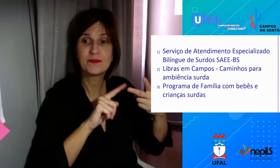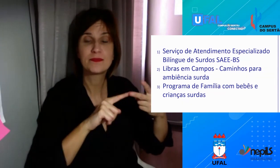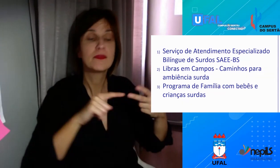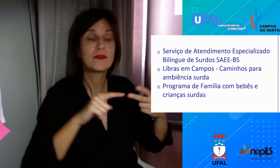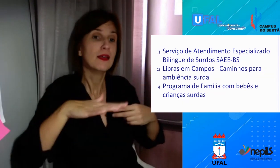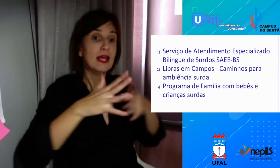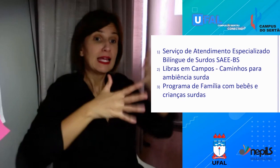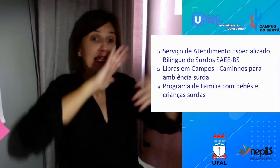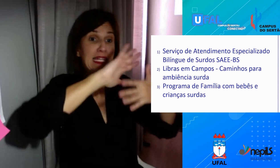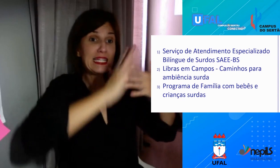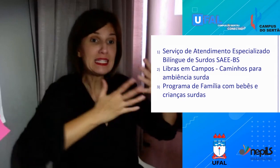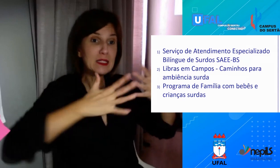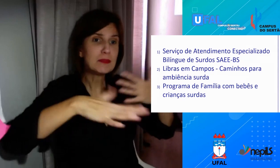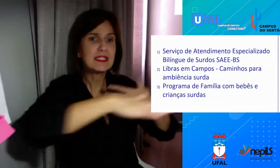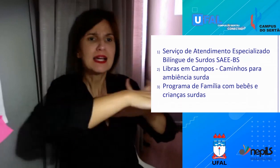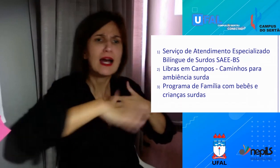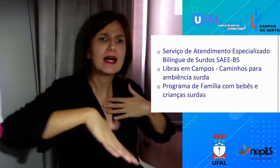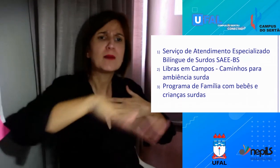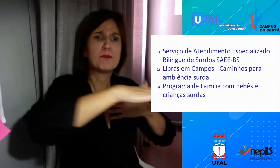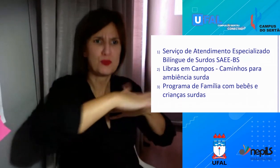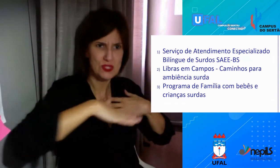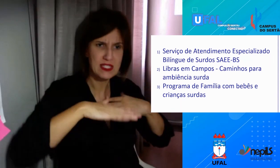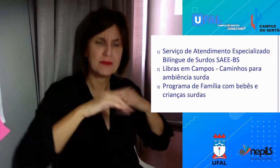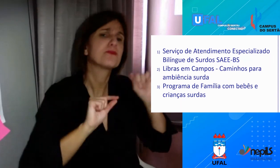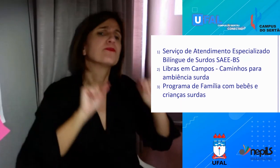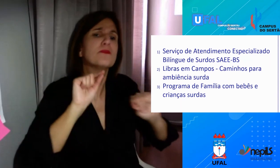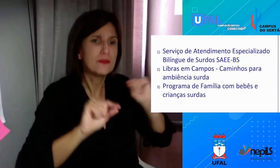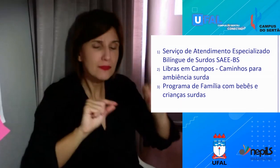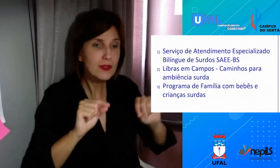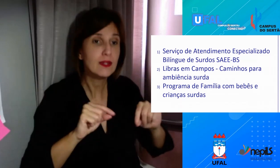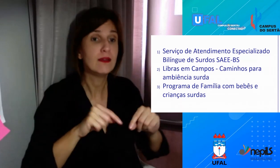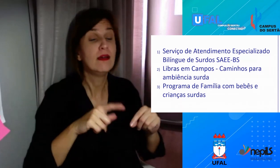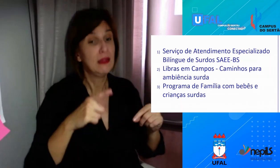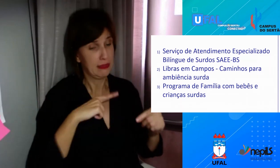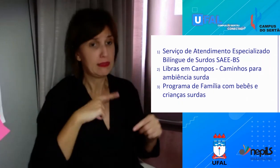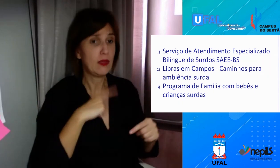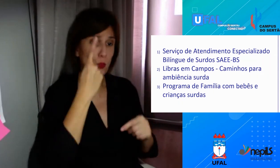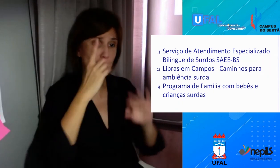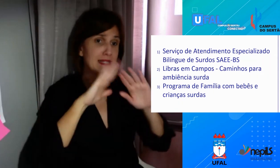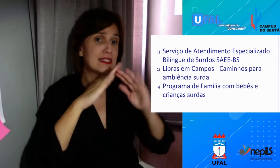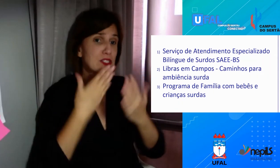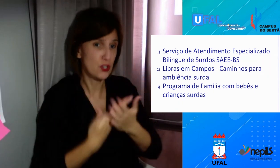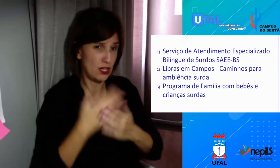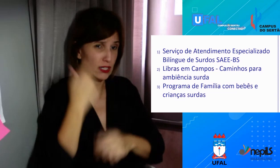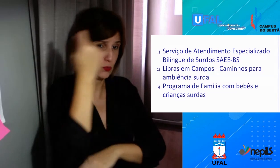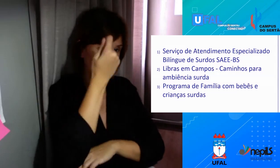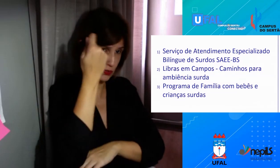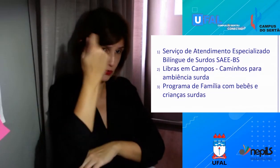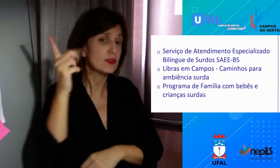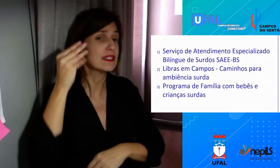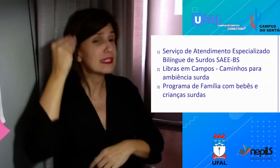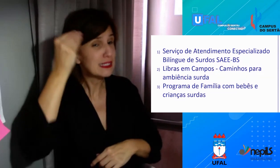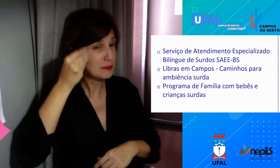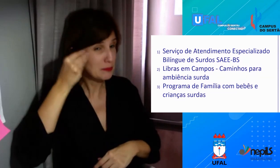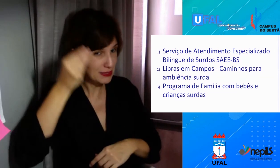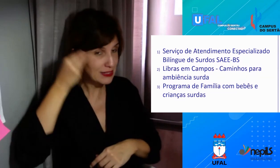proposta. A segunda proposta é relativa a Libras em Campos, caminhos para a